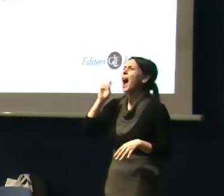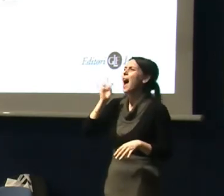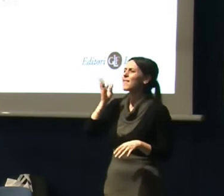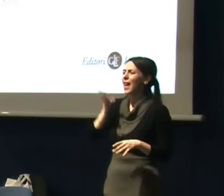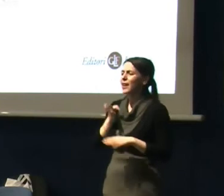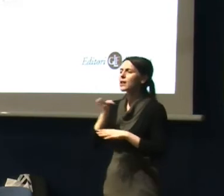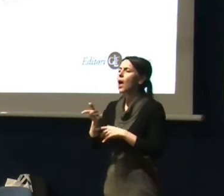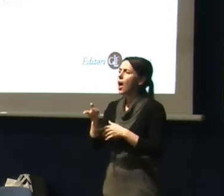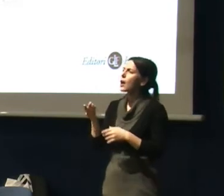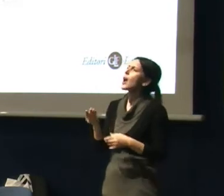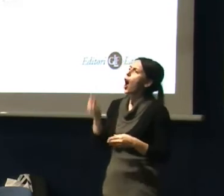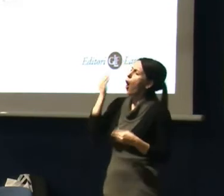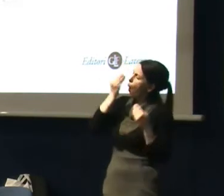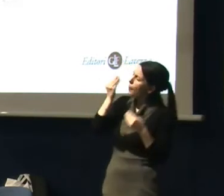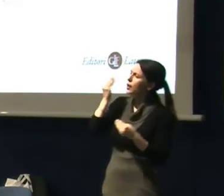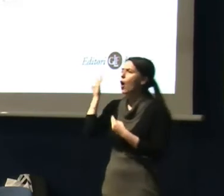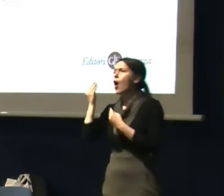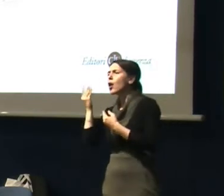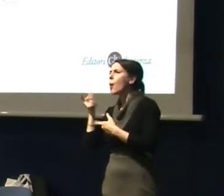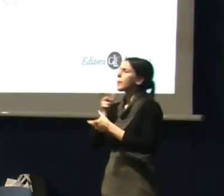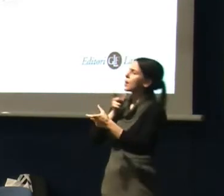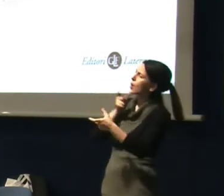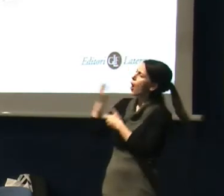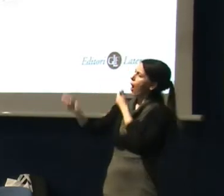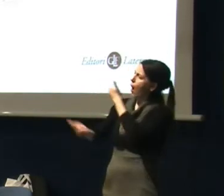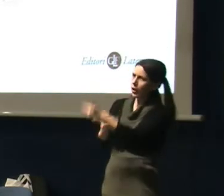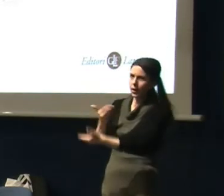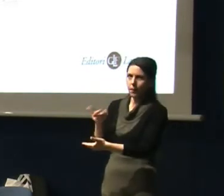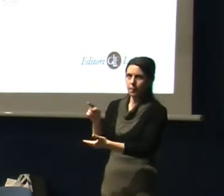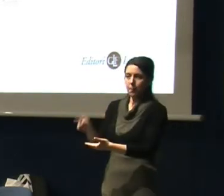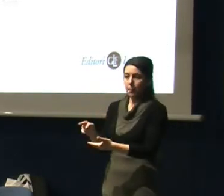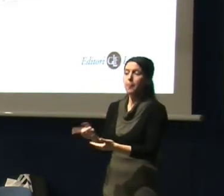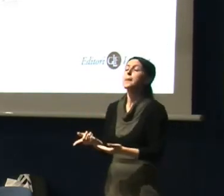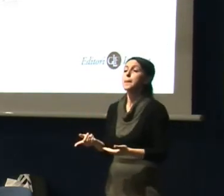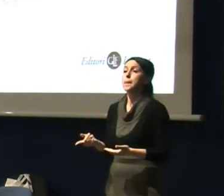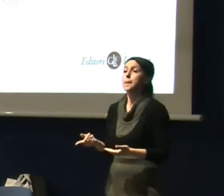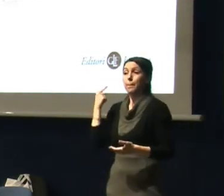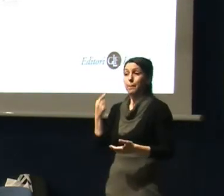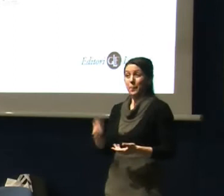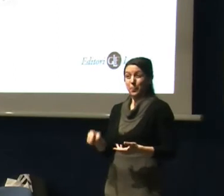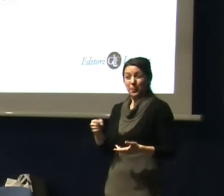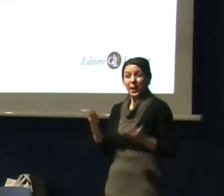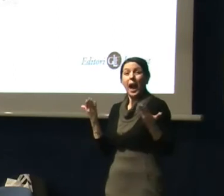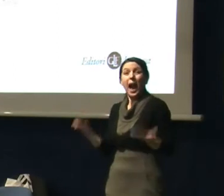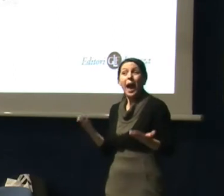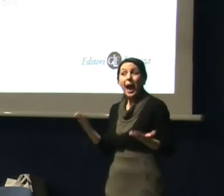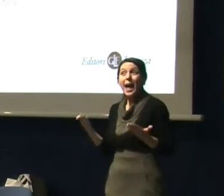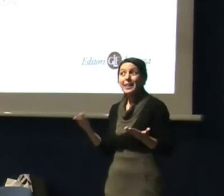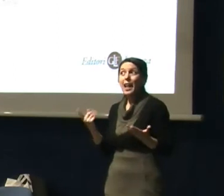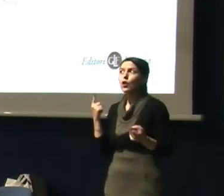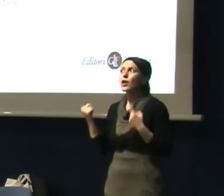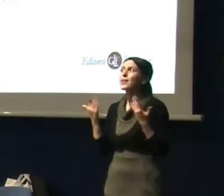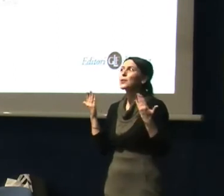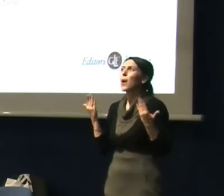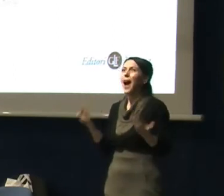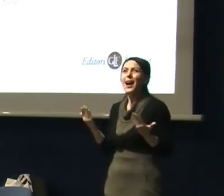scambiava opinioni tra i diversi strati della popolazione allora quello che sta succedendo oggi